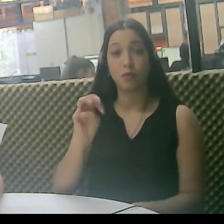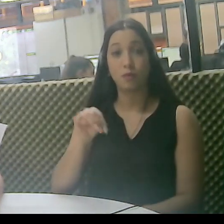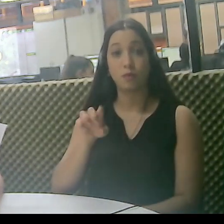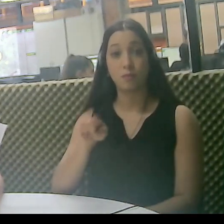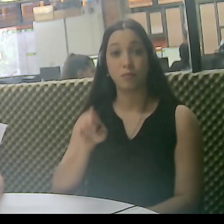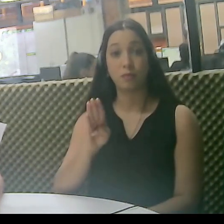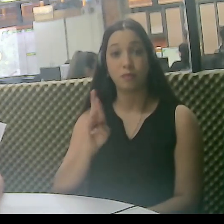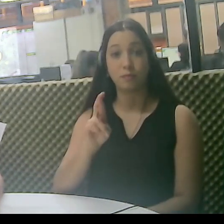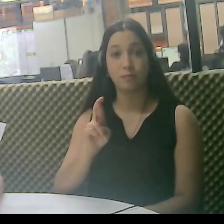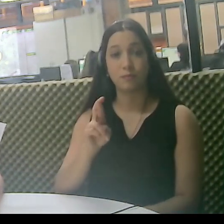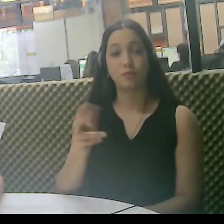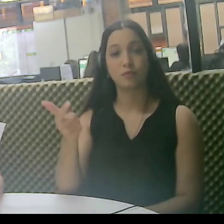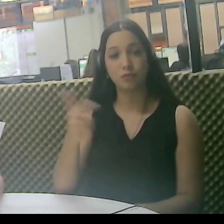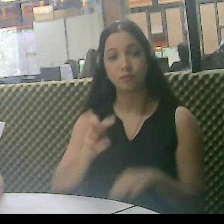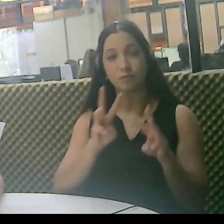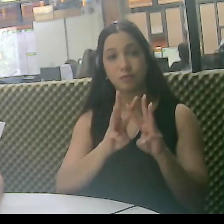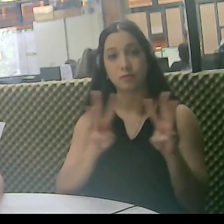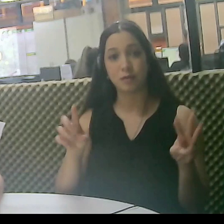www.gestaodeconcursos.com.br,